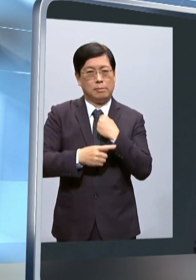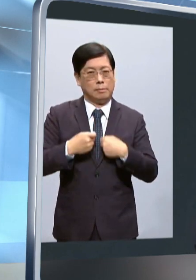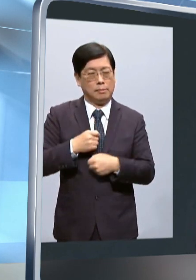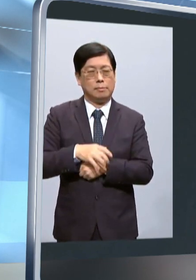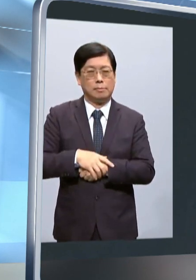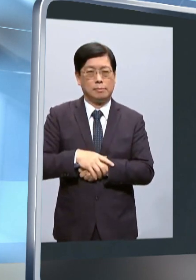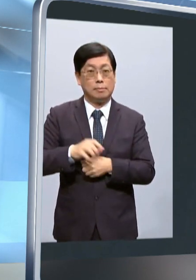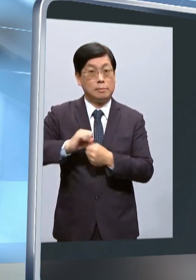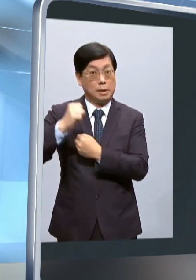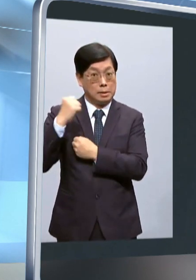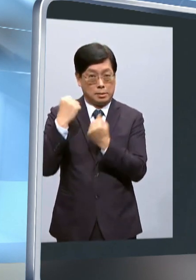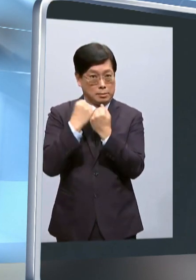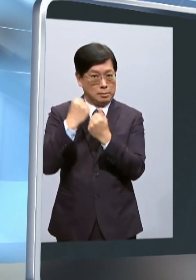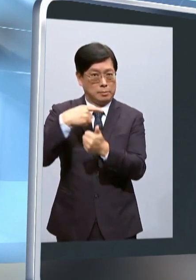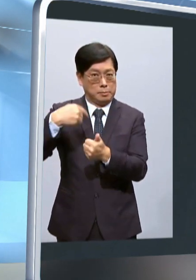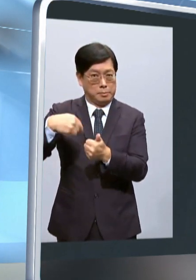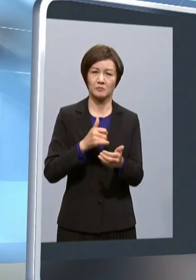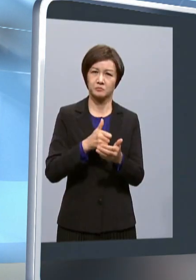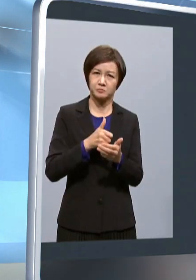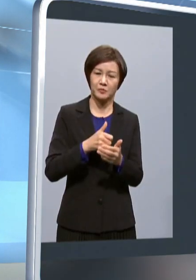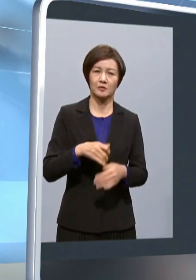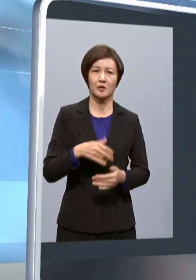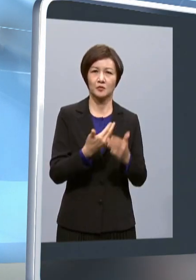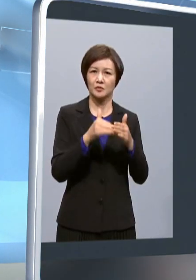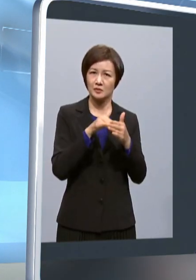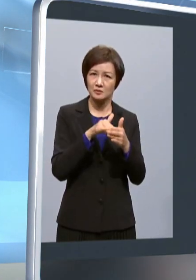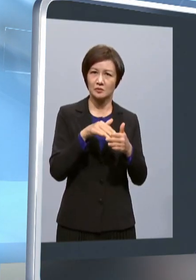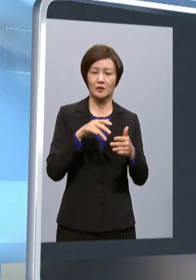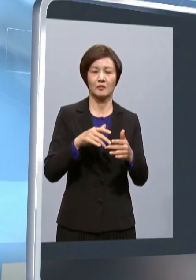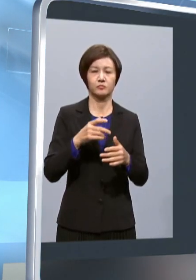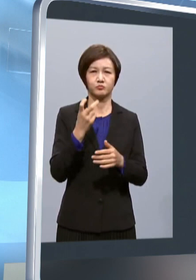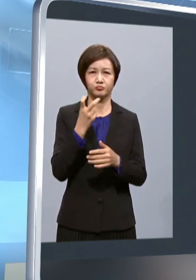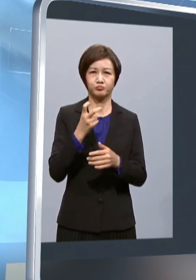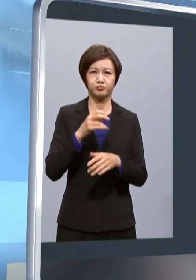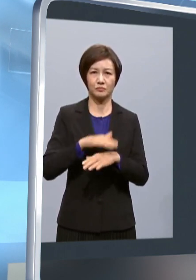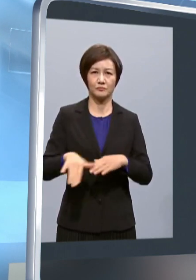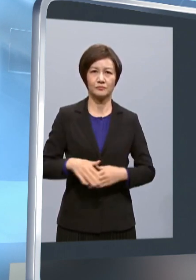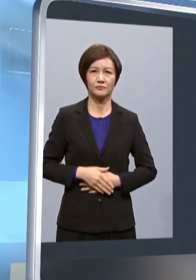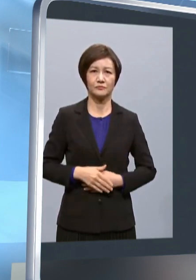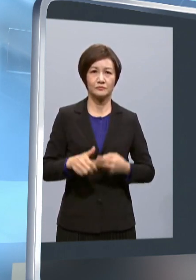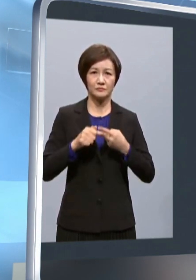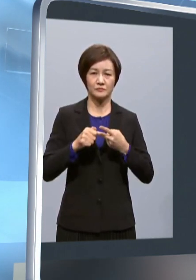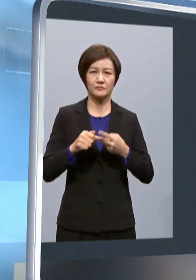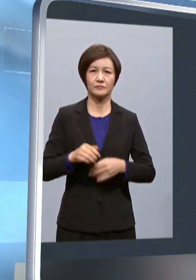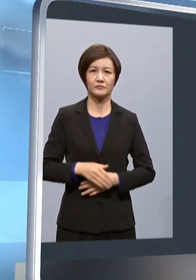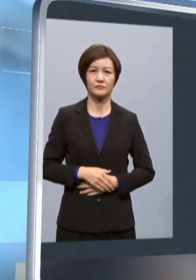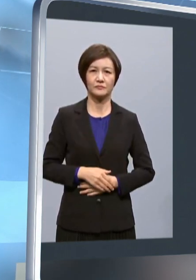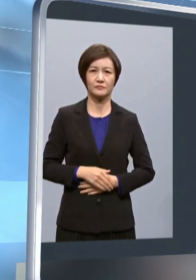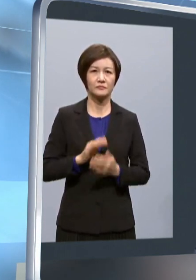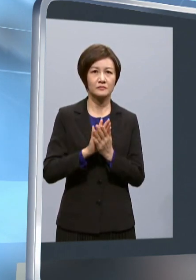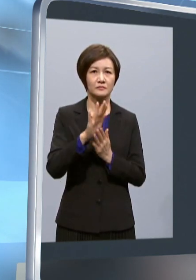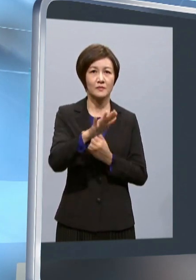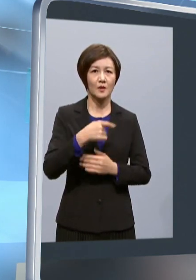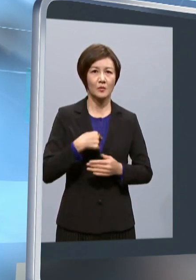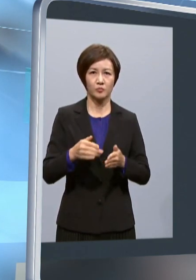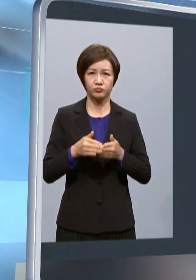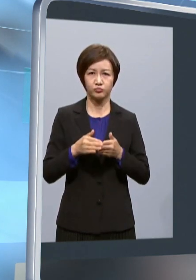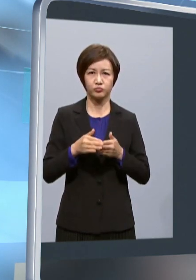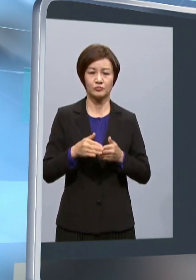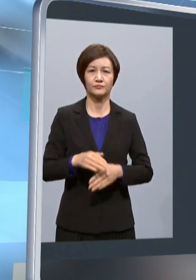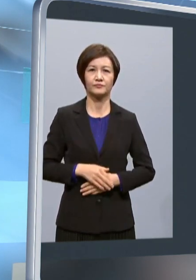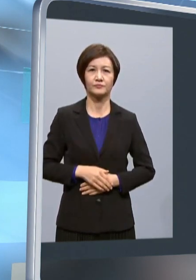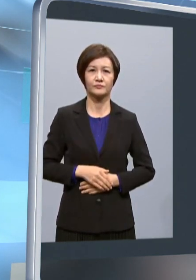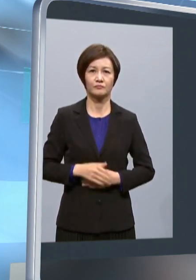一场总统电视辩论会。至于副总统电视辩论会，则是会在明年元旦下